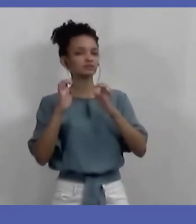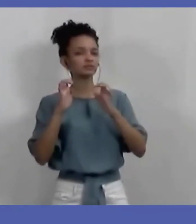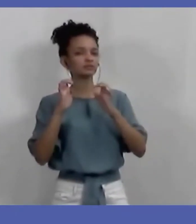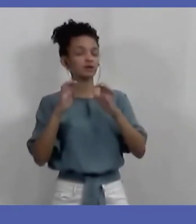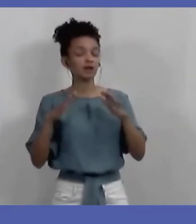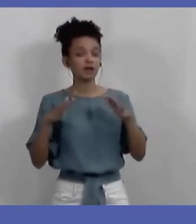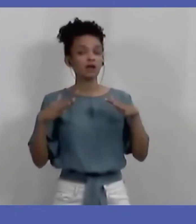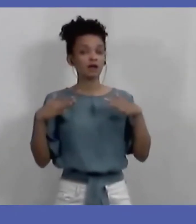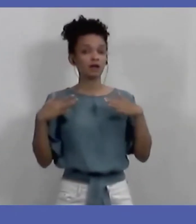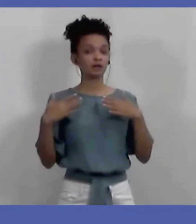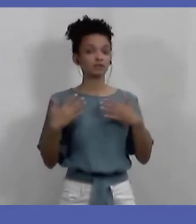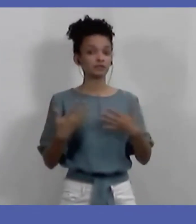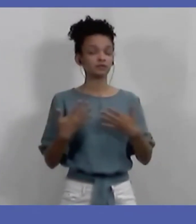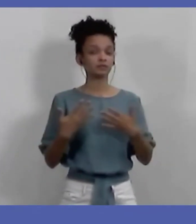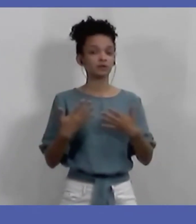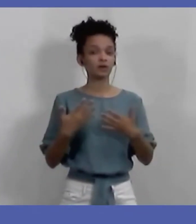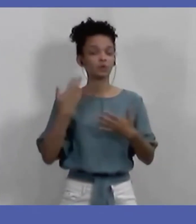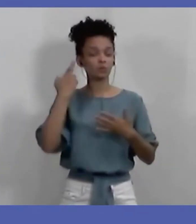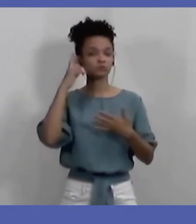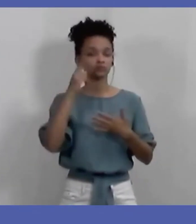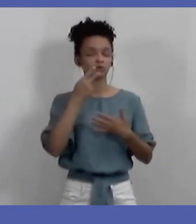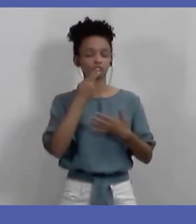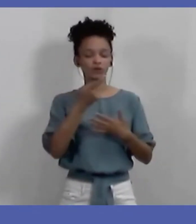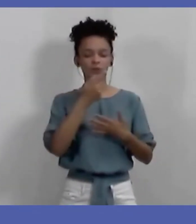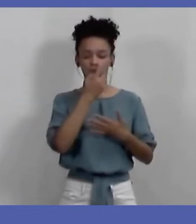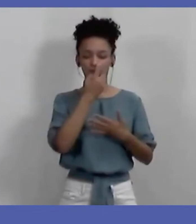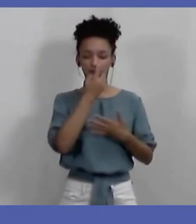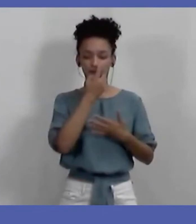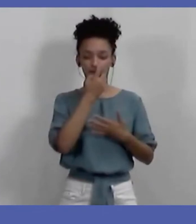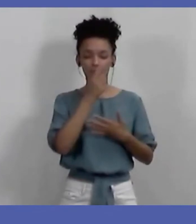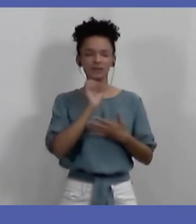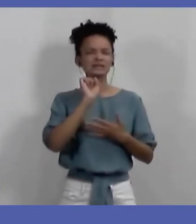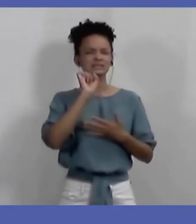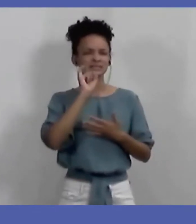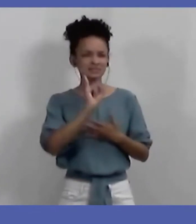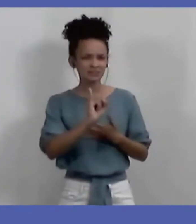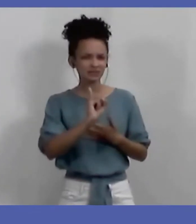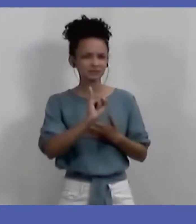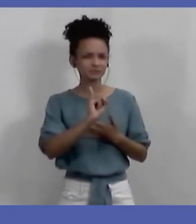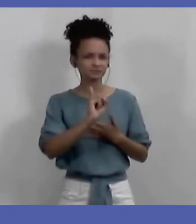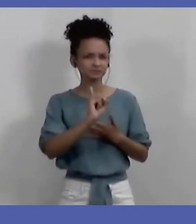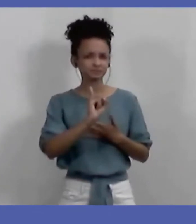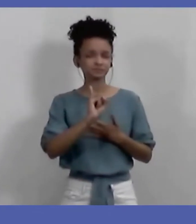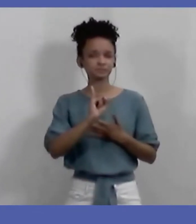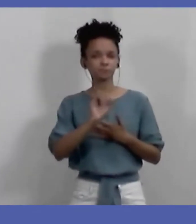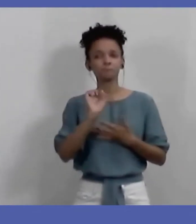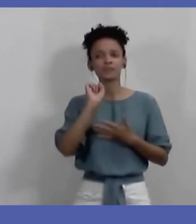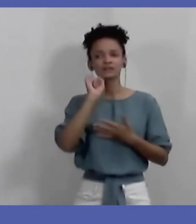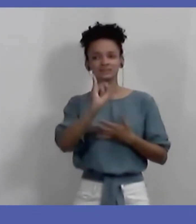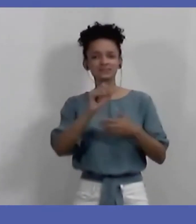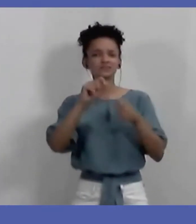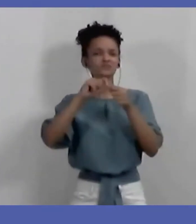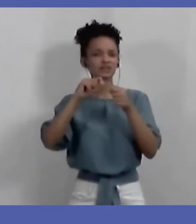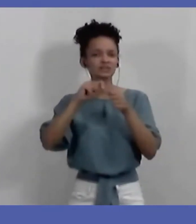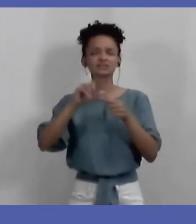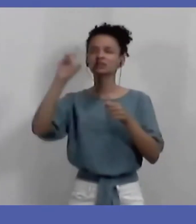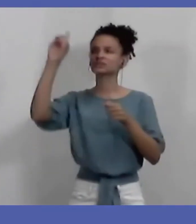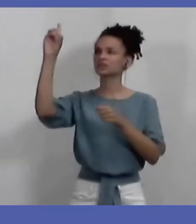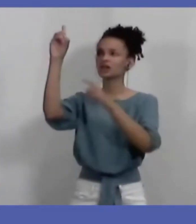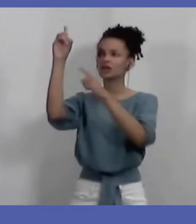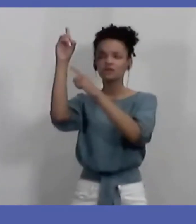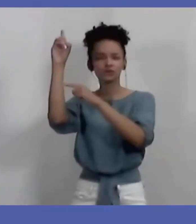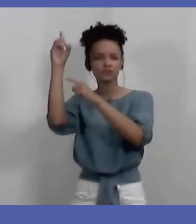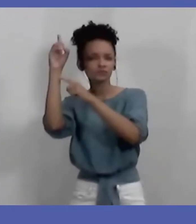fizer a vontade de meu Pai, esse é meu irmão, irmã e mãe. Aleluia.